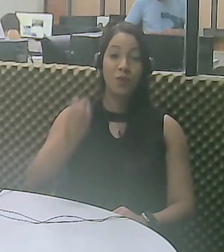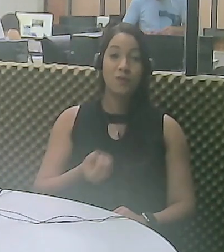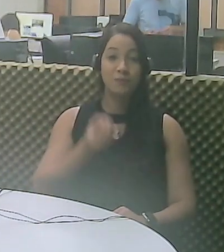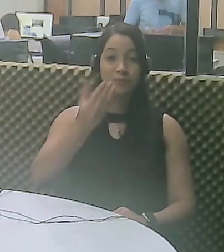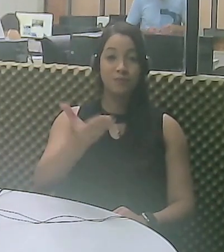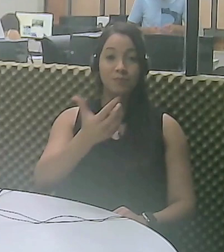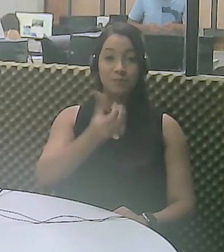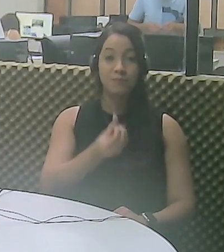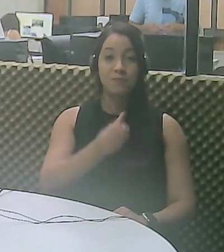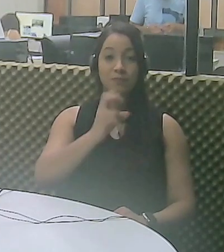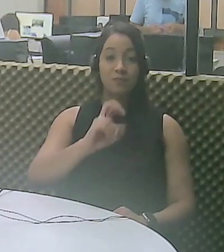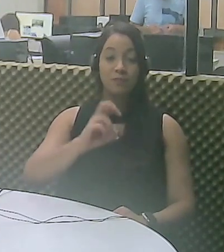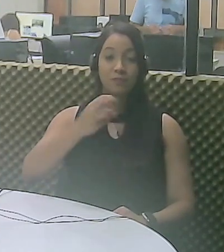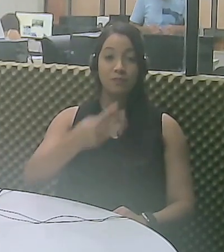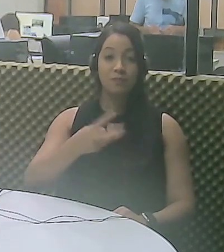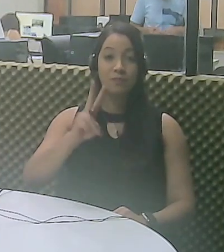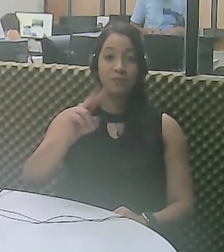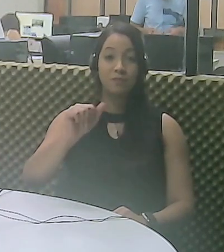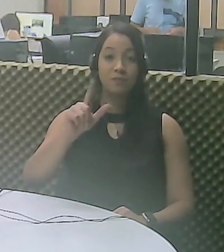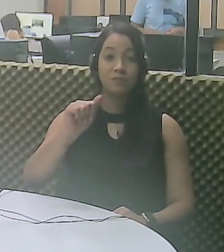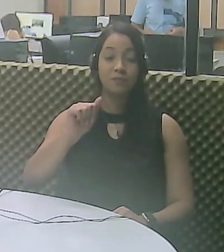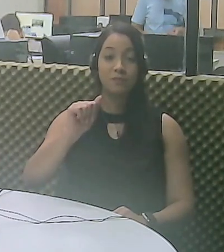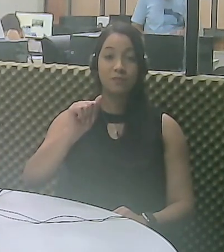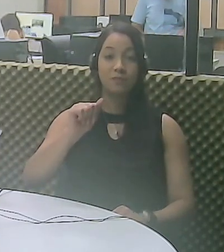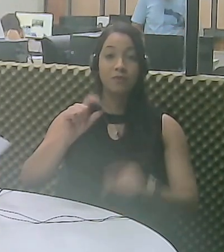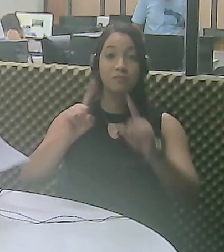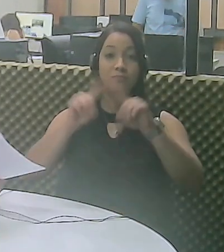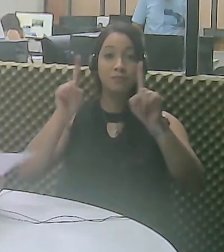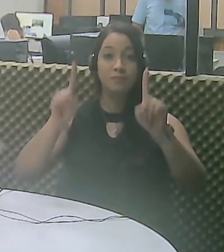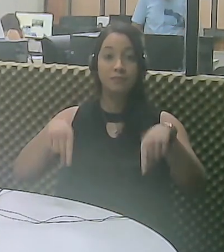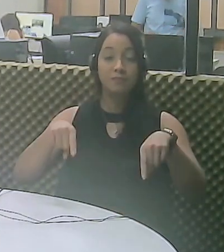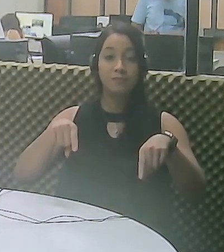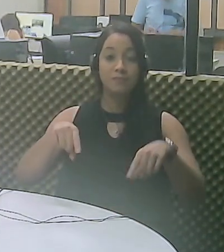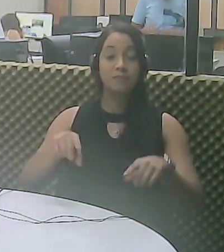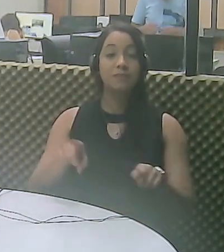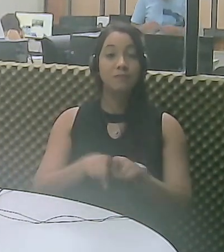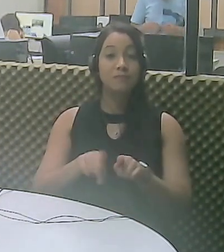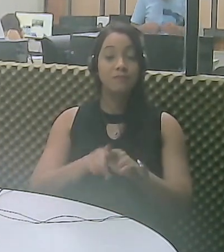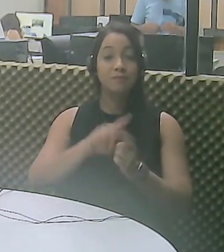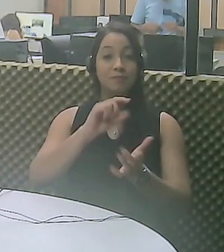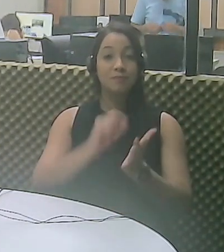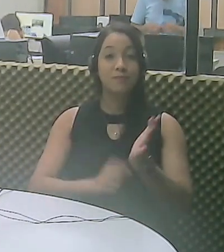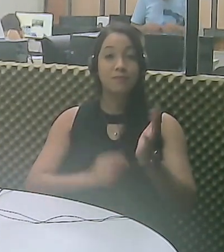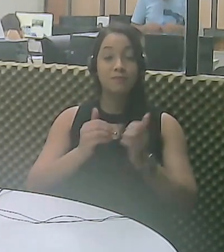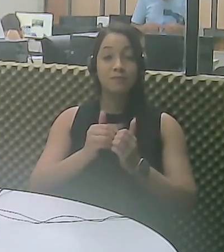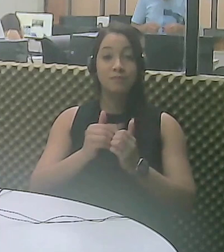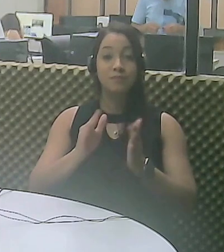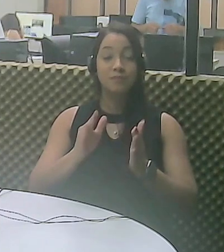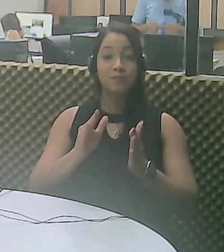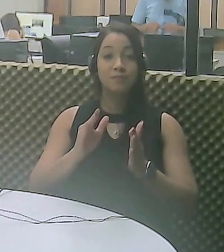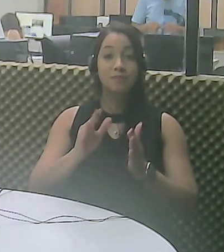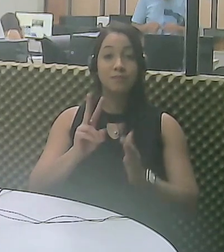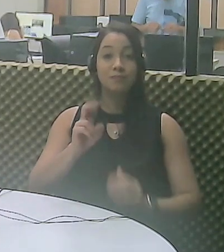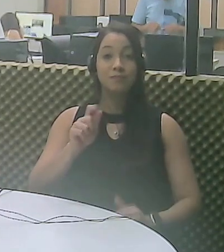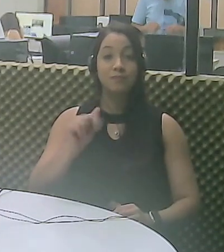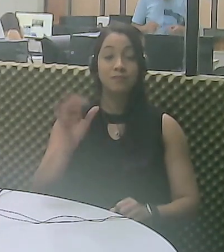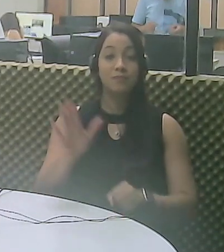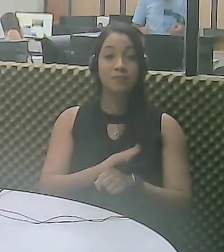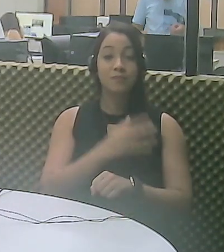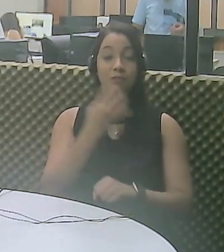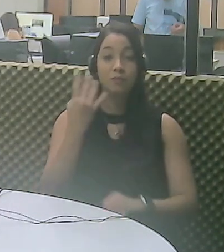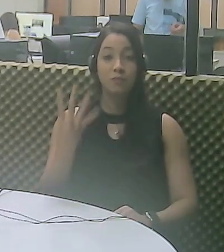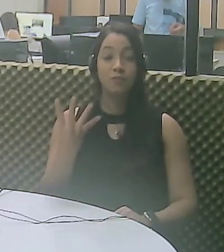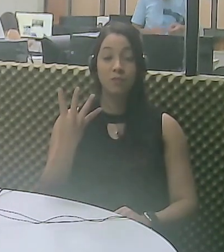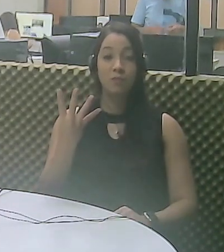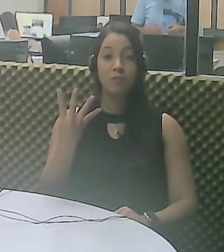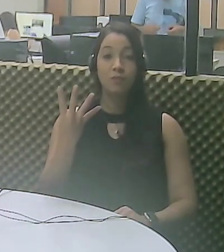oferecidas 653 vagas para cargos efetivos e tem inscrições abertas também para o preenchimento de 4 vagas para